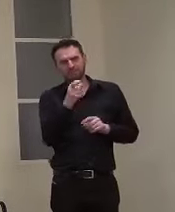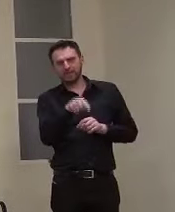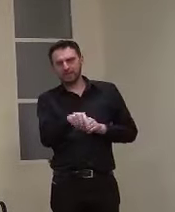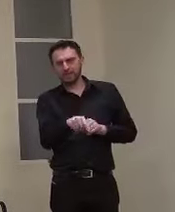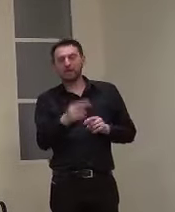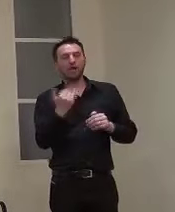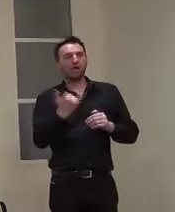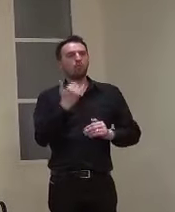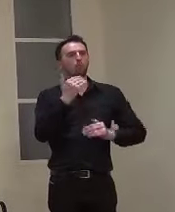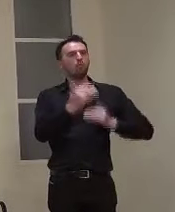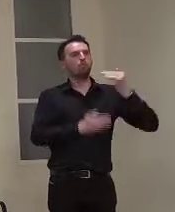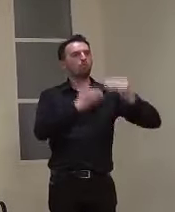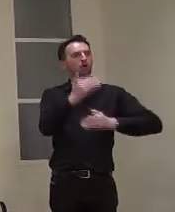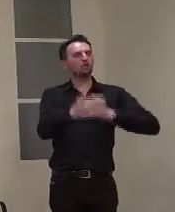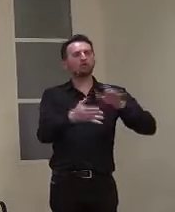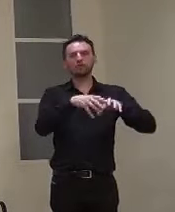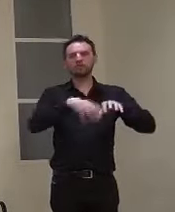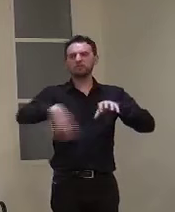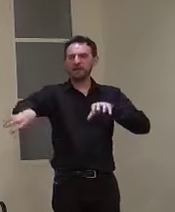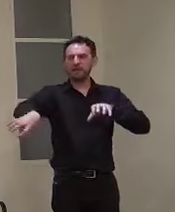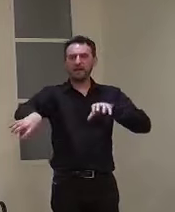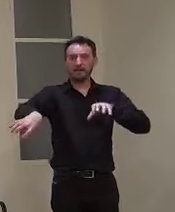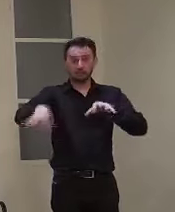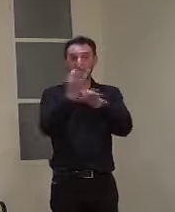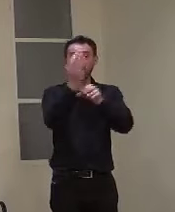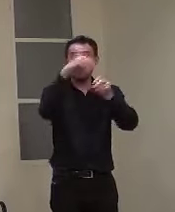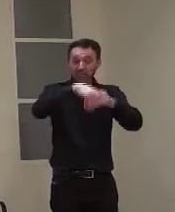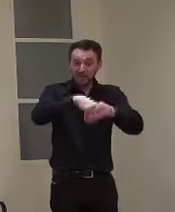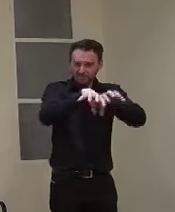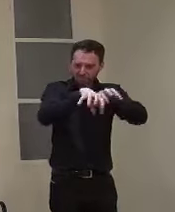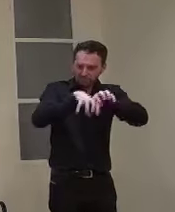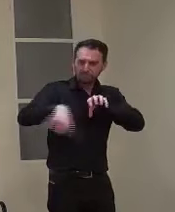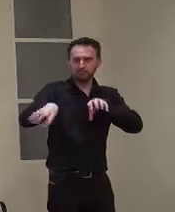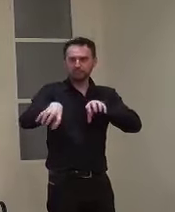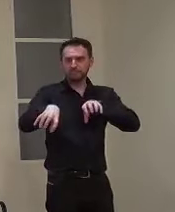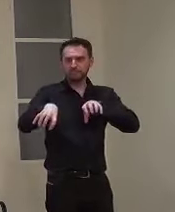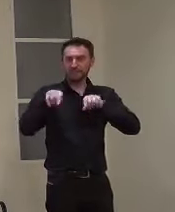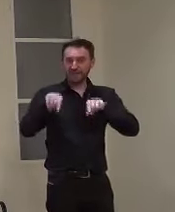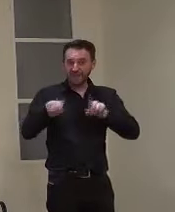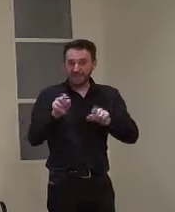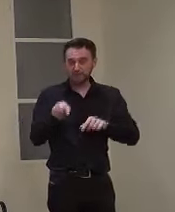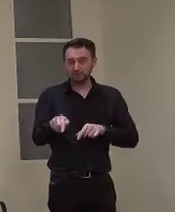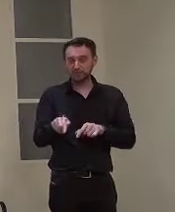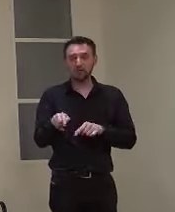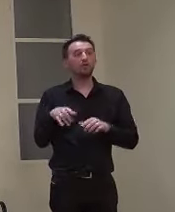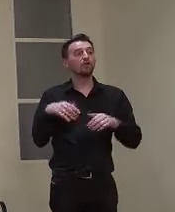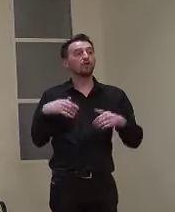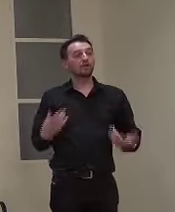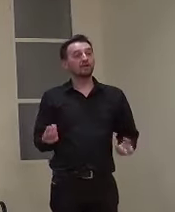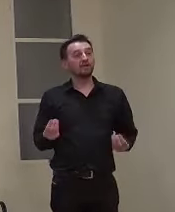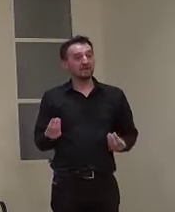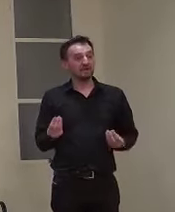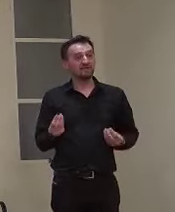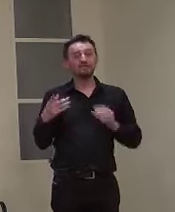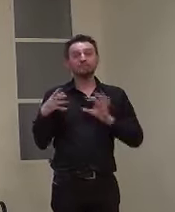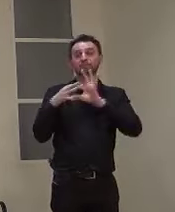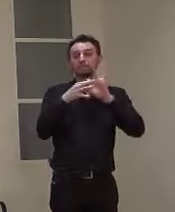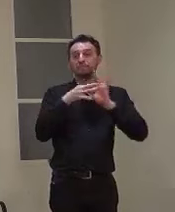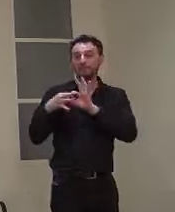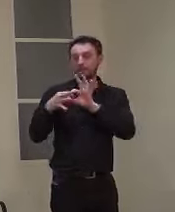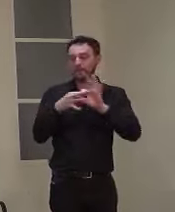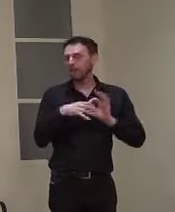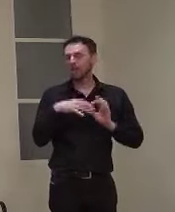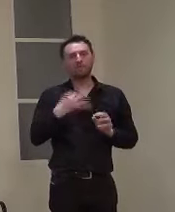procesos de segregación interna al interior de las instituciones y que ese lazo tiene que estar